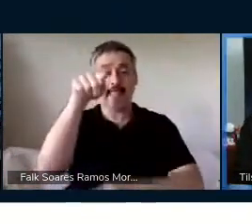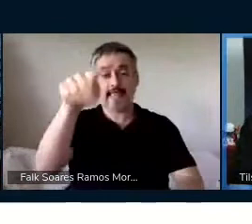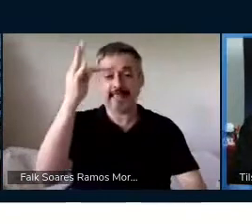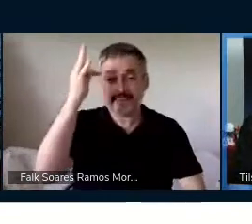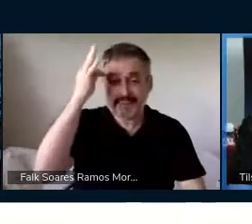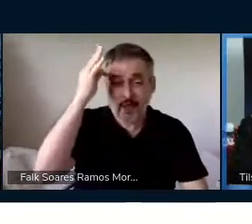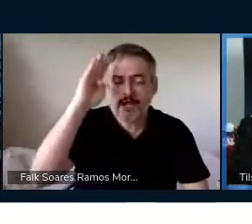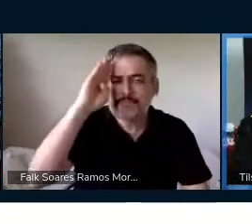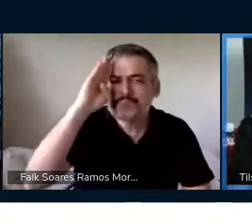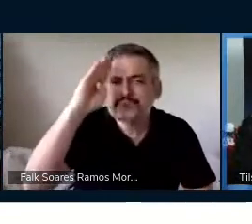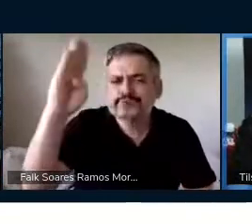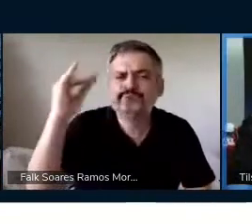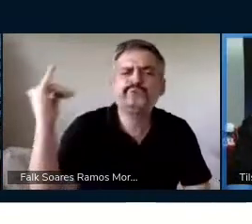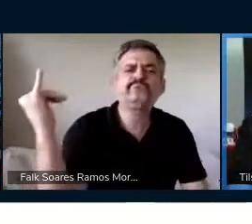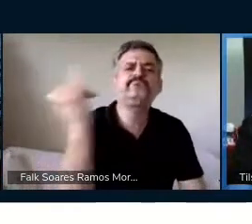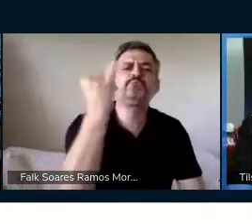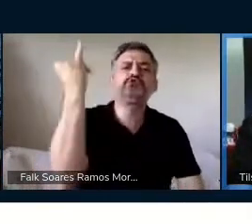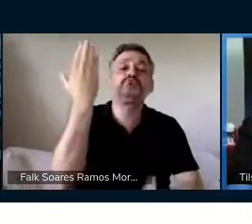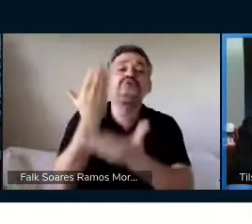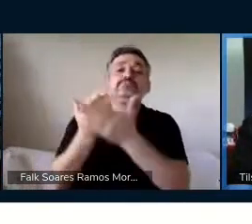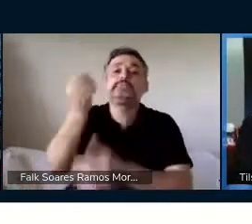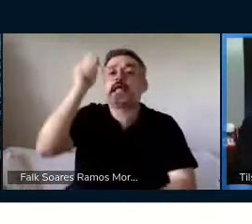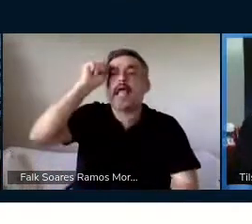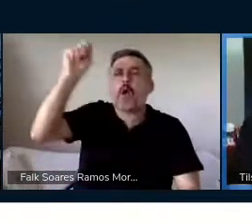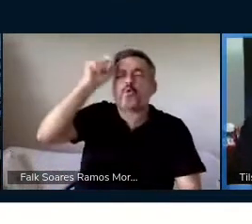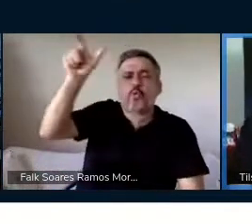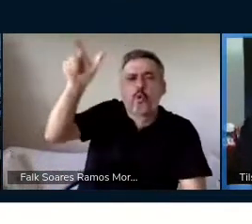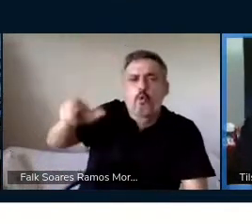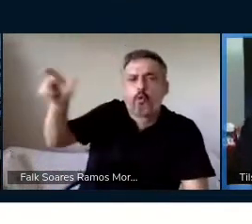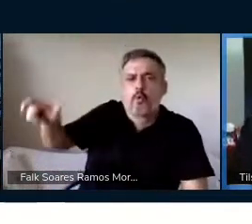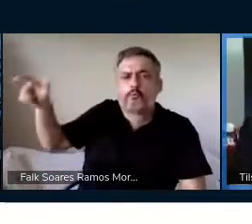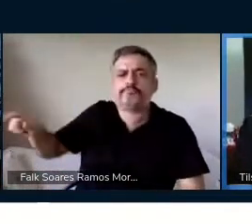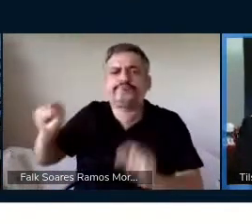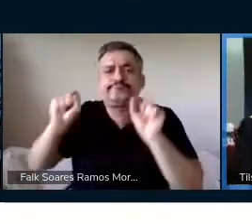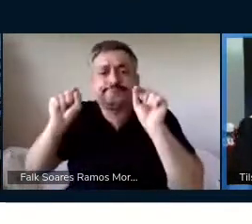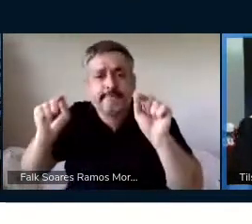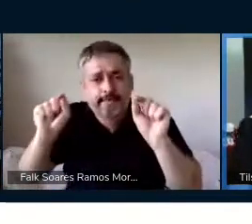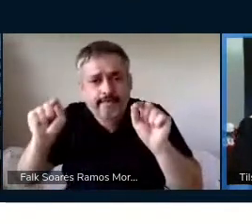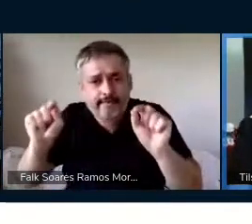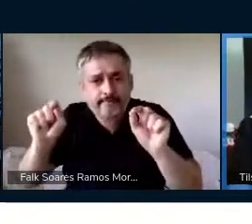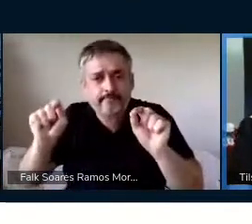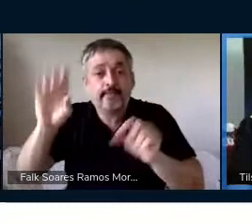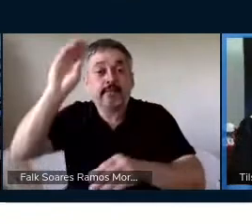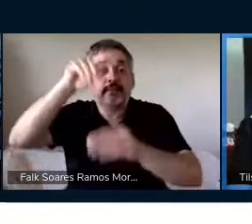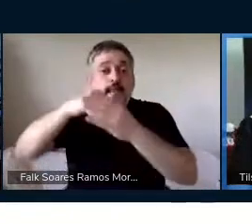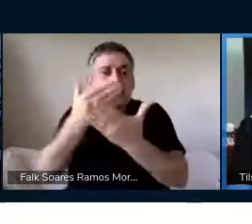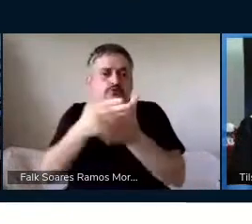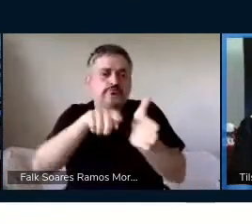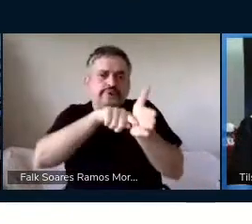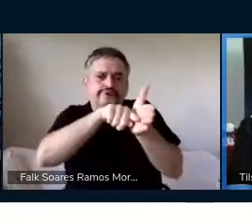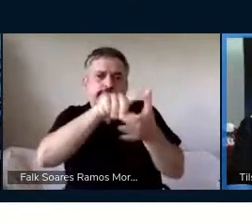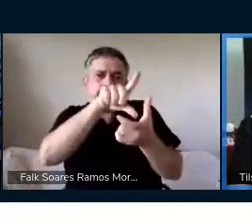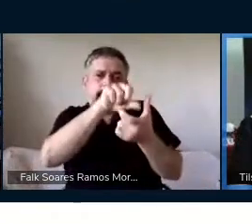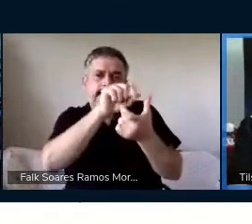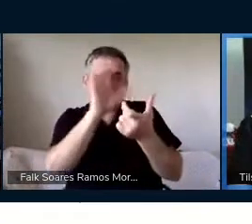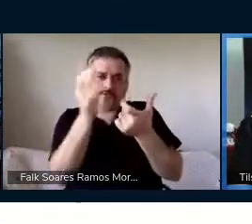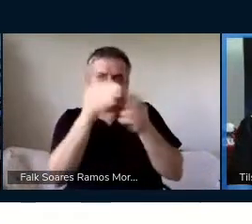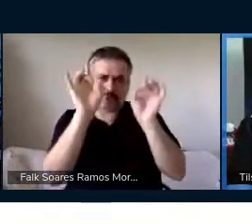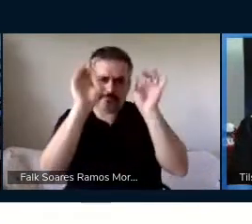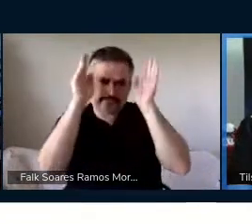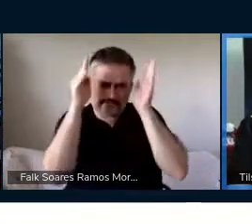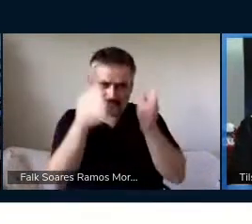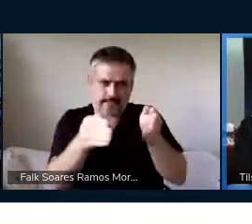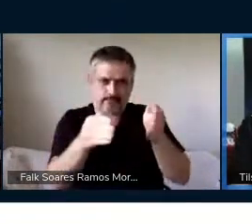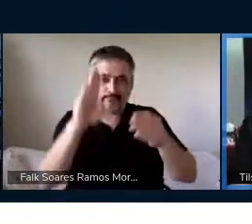O item 2.2, o conceito de terminologia. A terminologia é o campo de estudos ou a disciplina